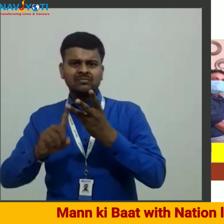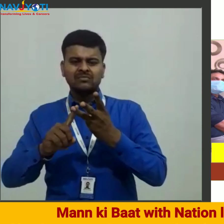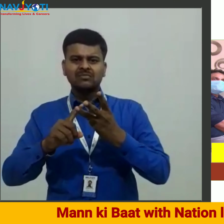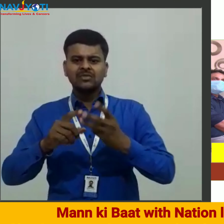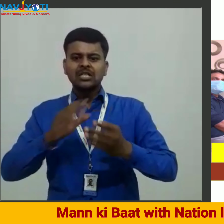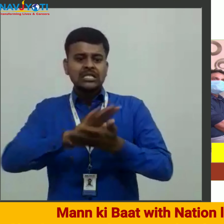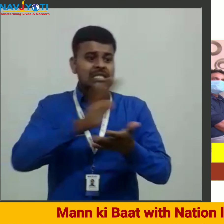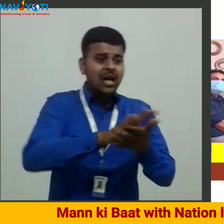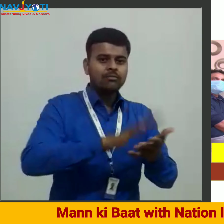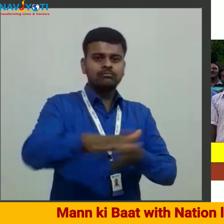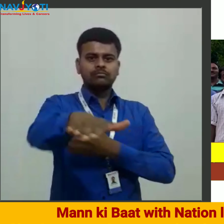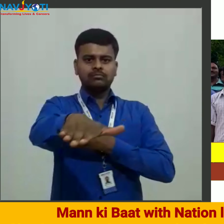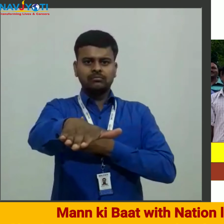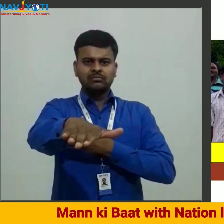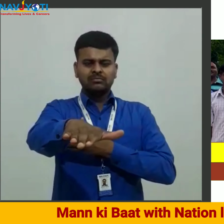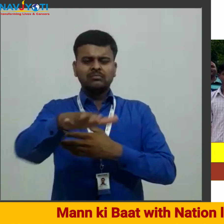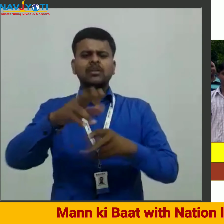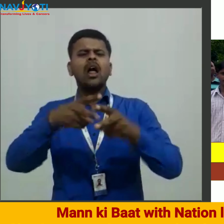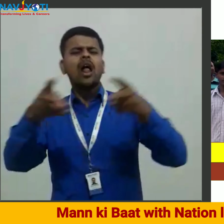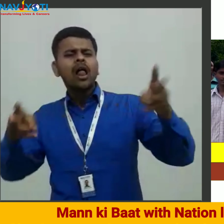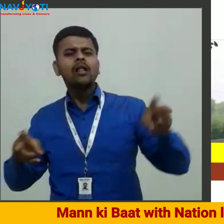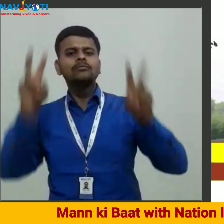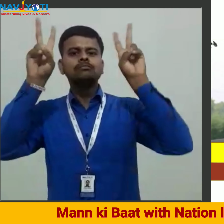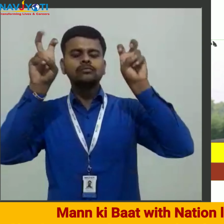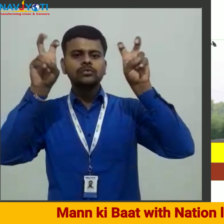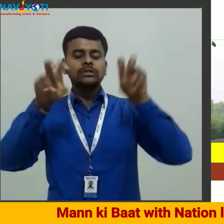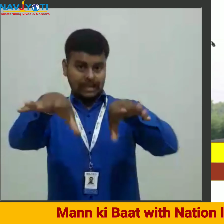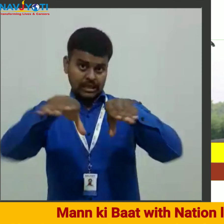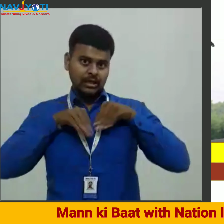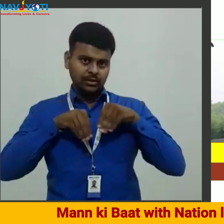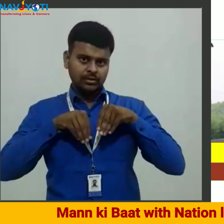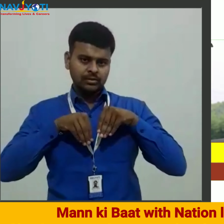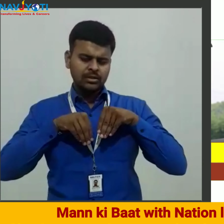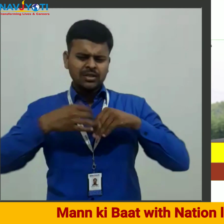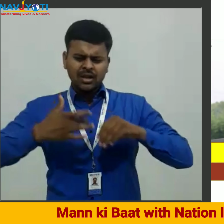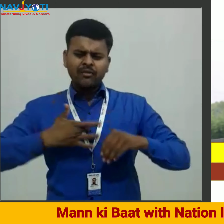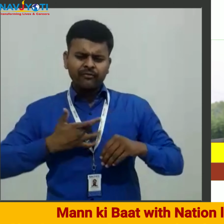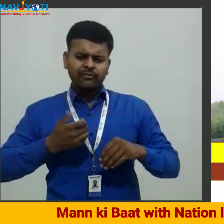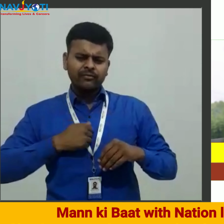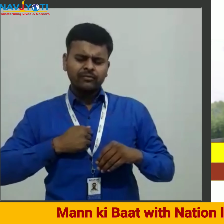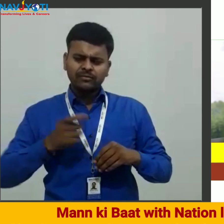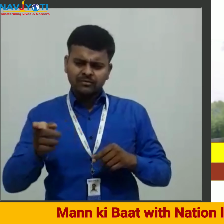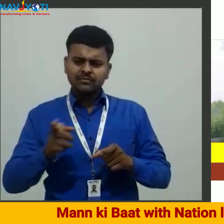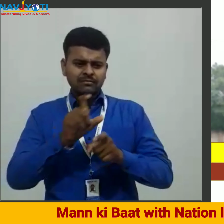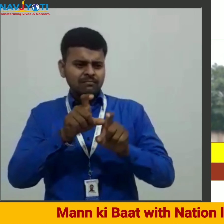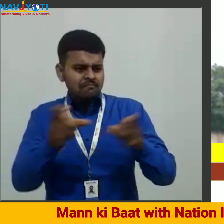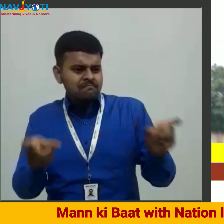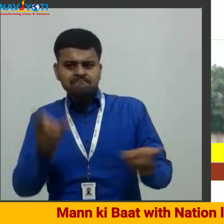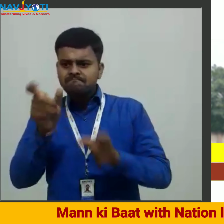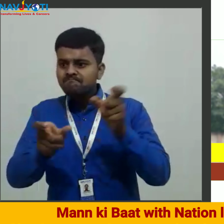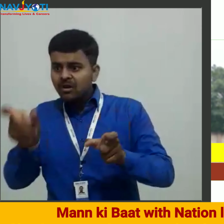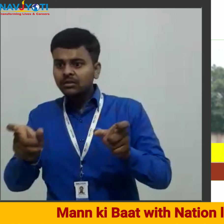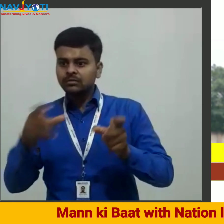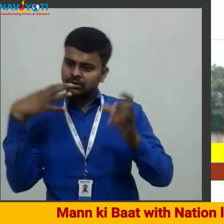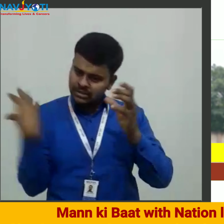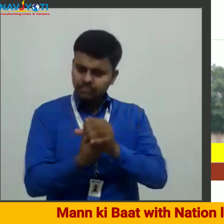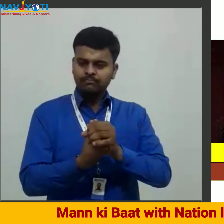का नेतृत्व लेना हो, टॉयलेट बनाने हो, अनगिनत बातें ऐसी है। इन